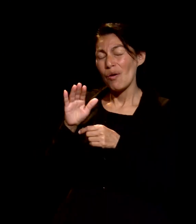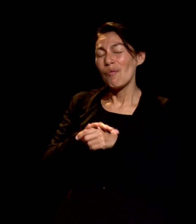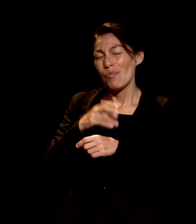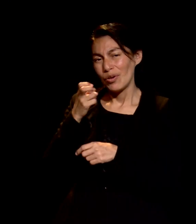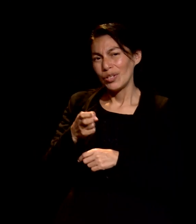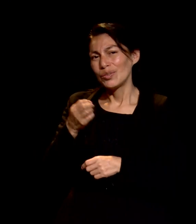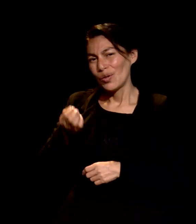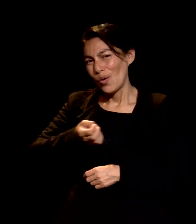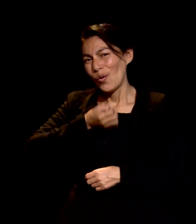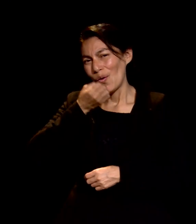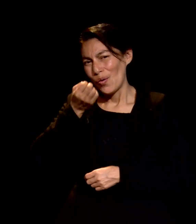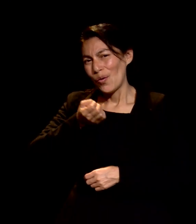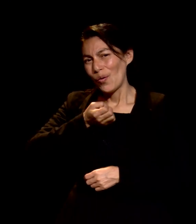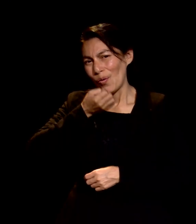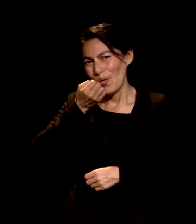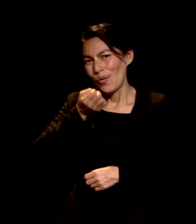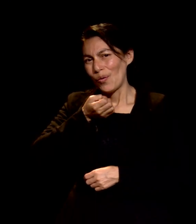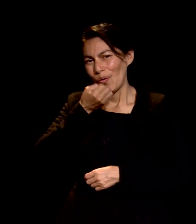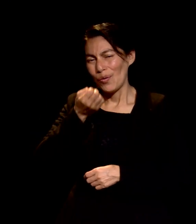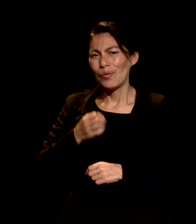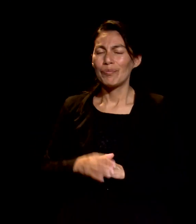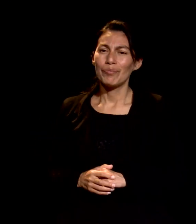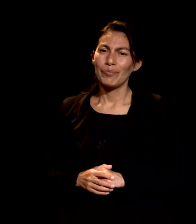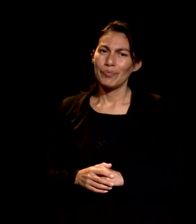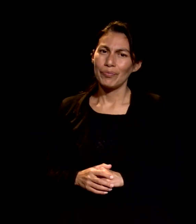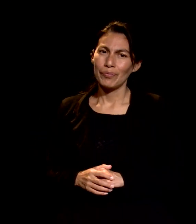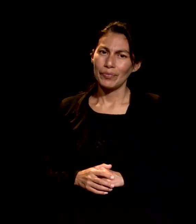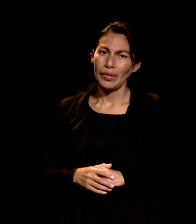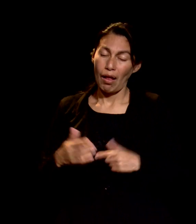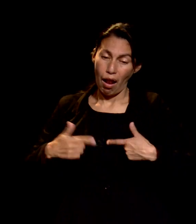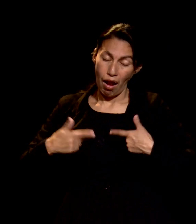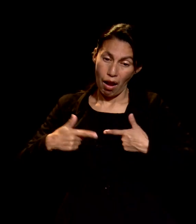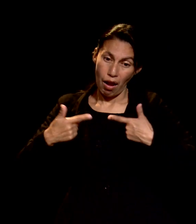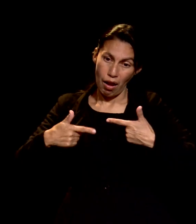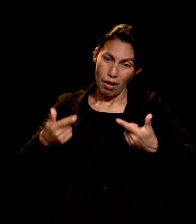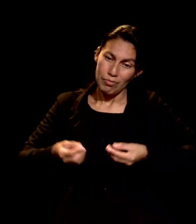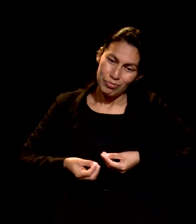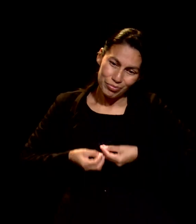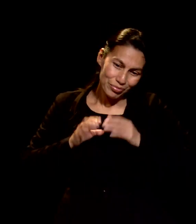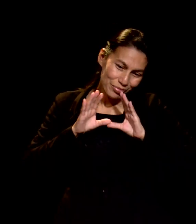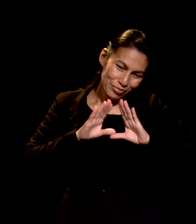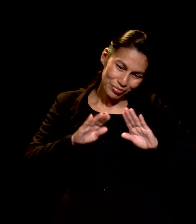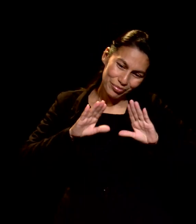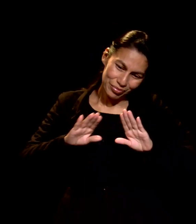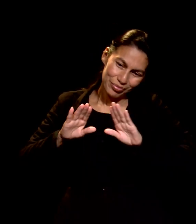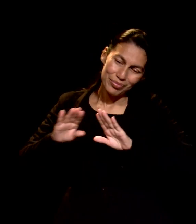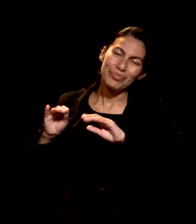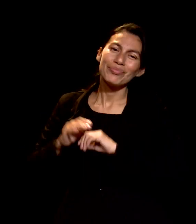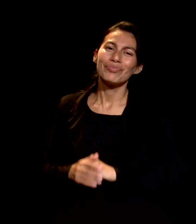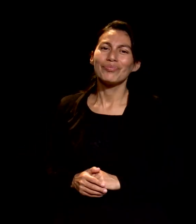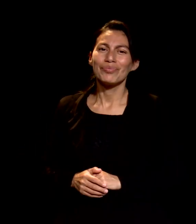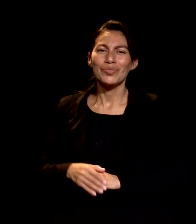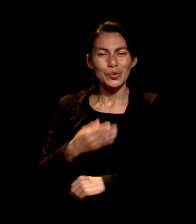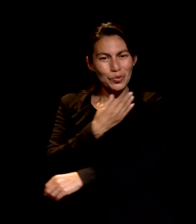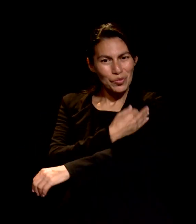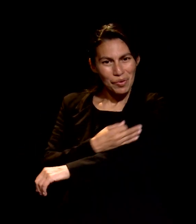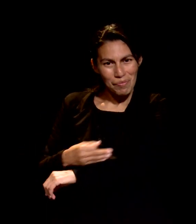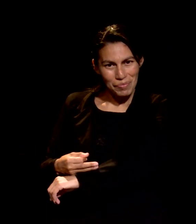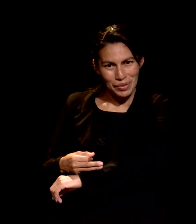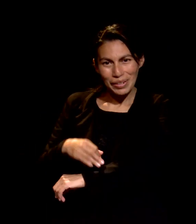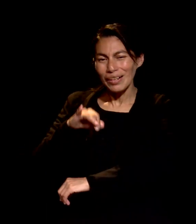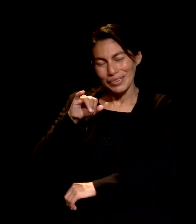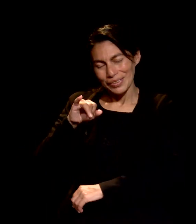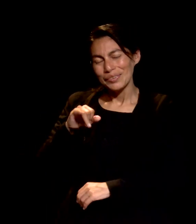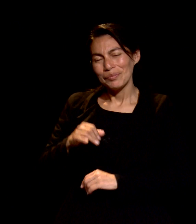la oración. La oración es uno de los, digamos, legados más hermosos que su familia le dio a